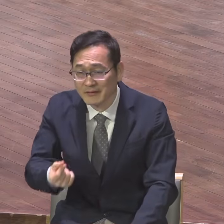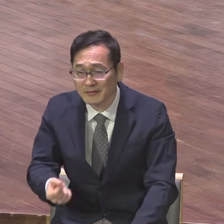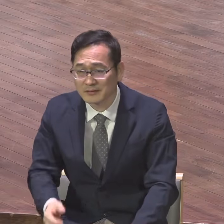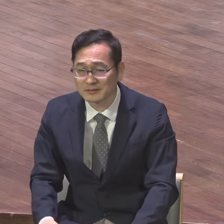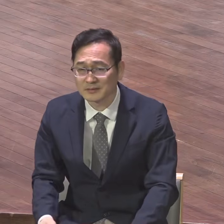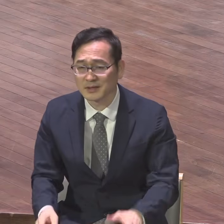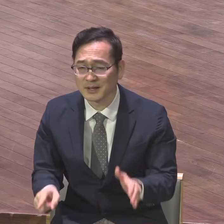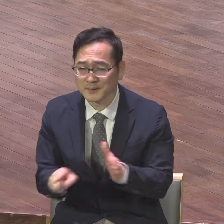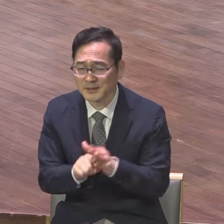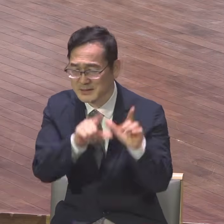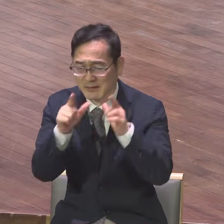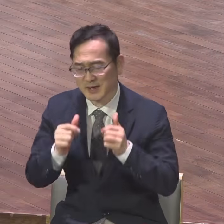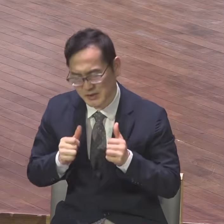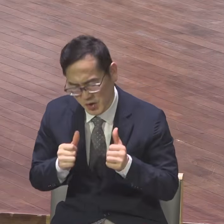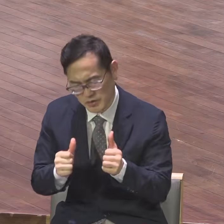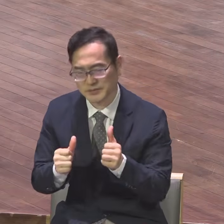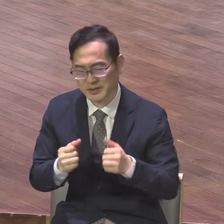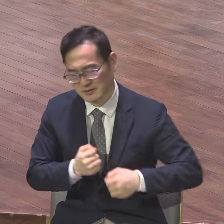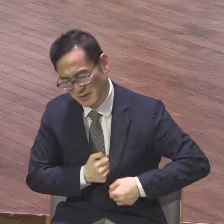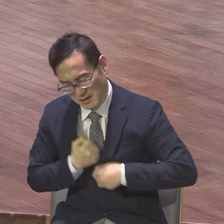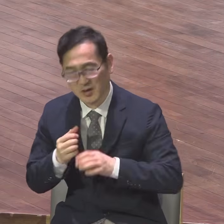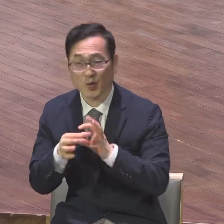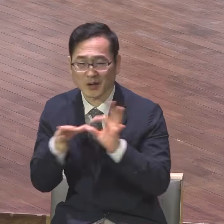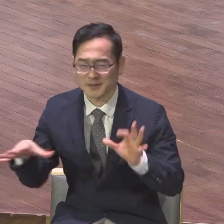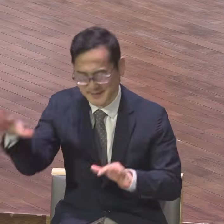신앙생활을 잘하는 사람 못하는 사람도 상관없이.